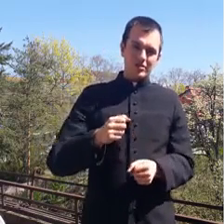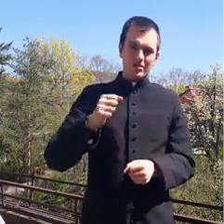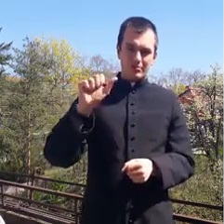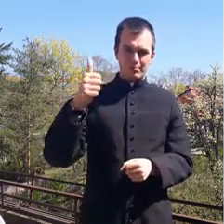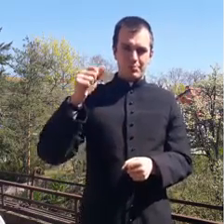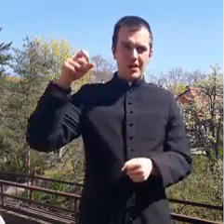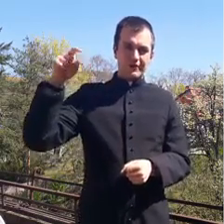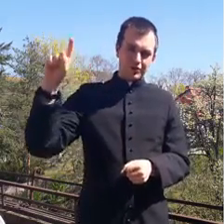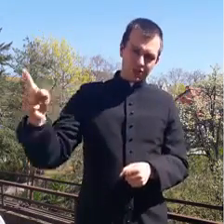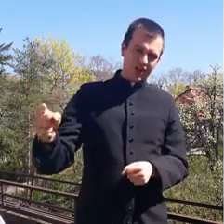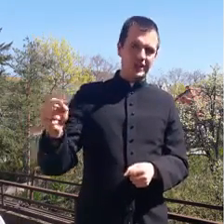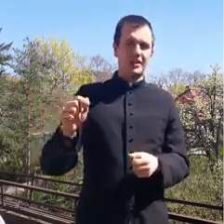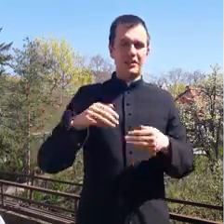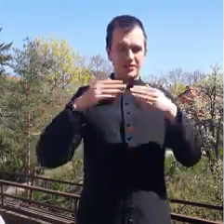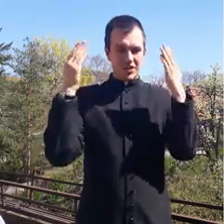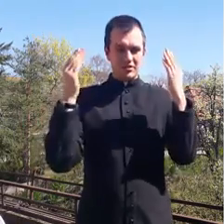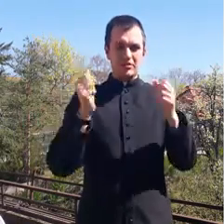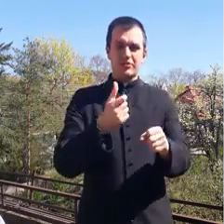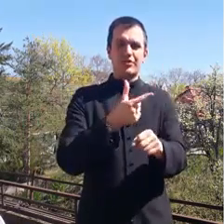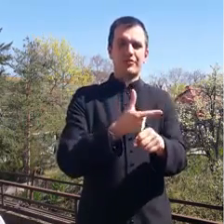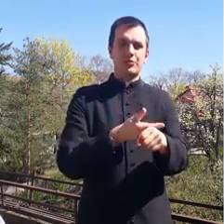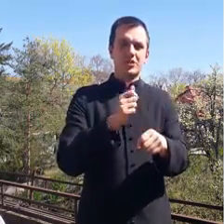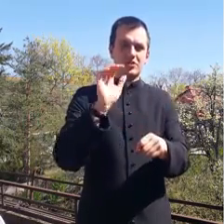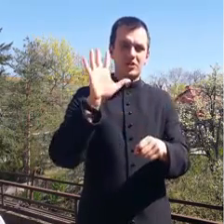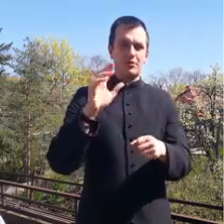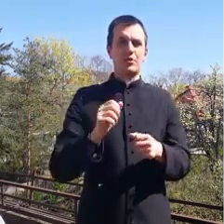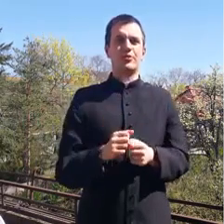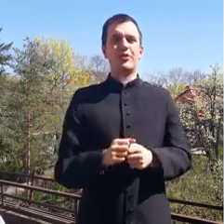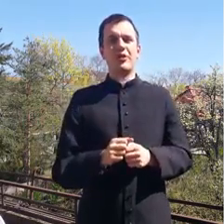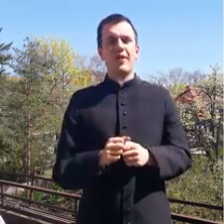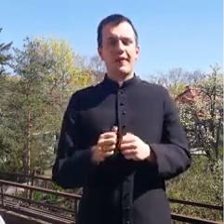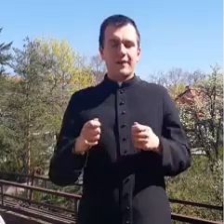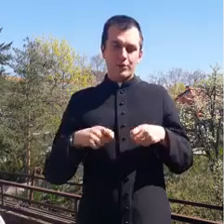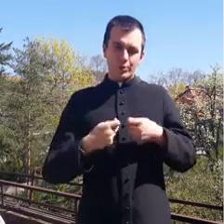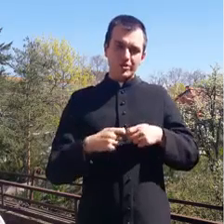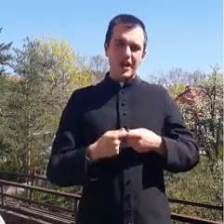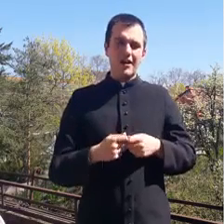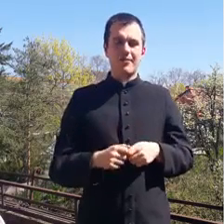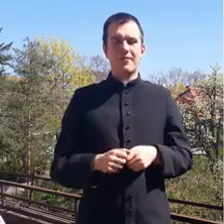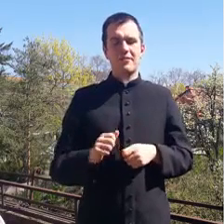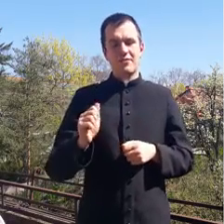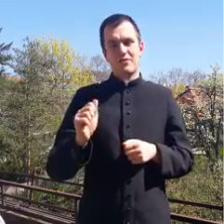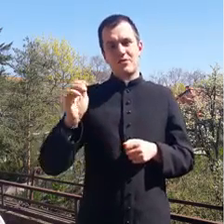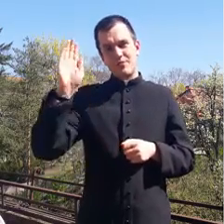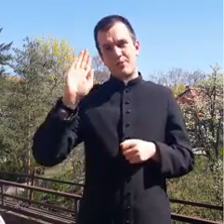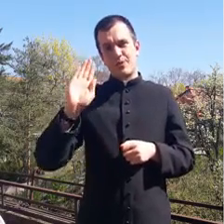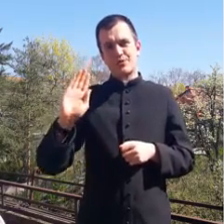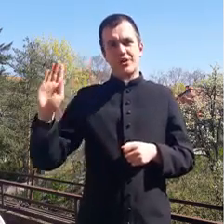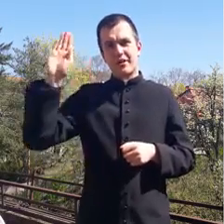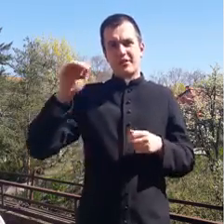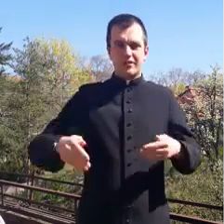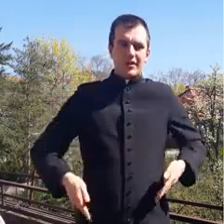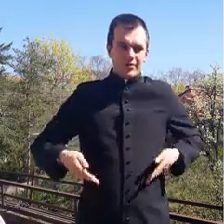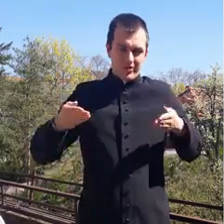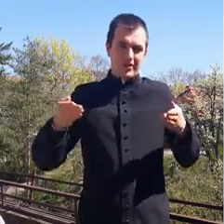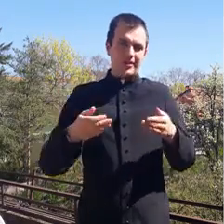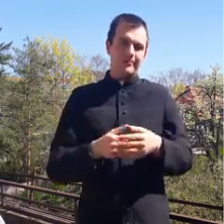pierwszy taki dzień tygodnia boże narodzenie